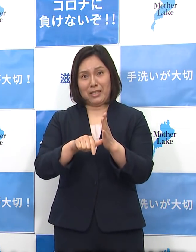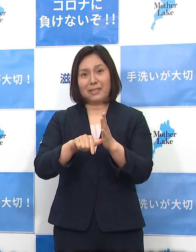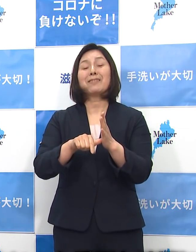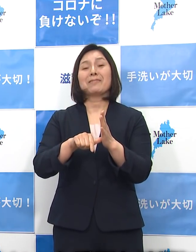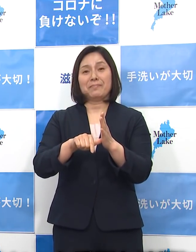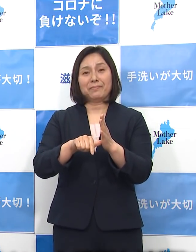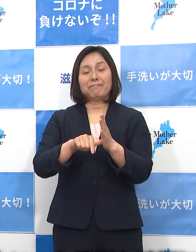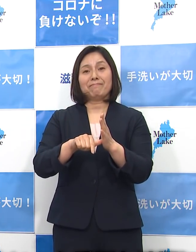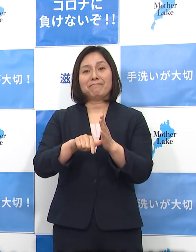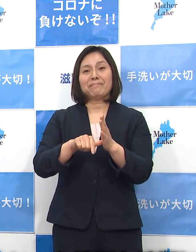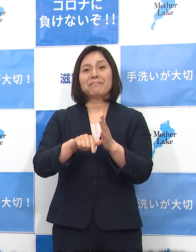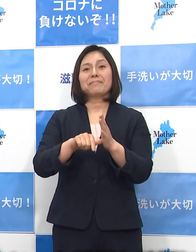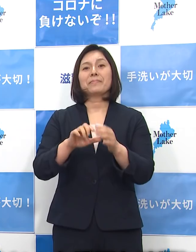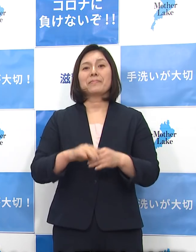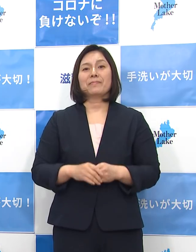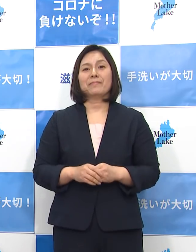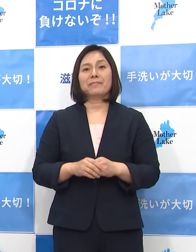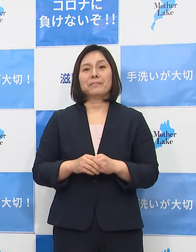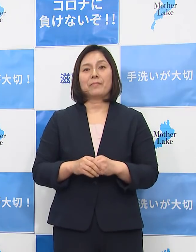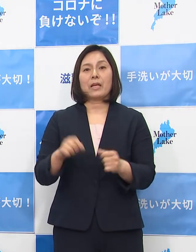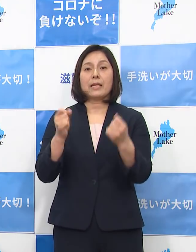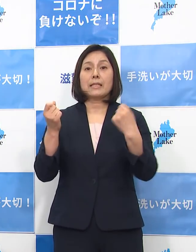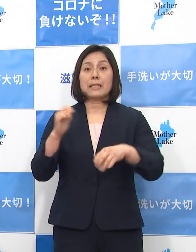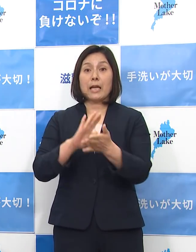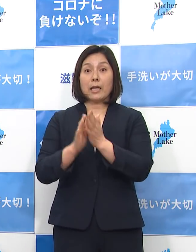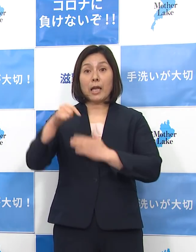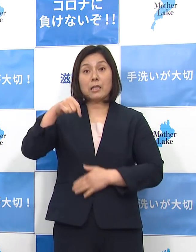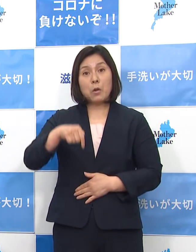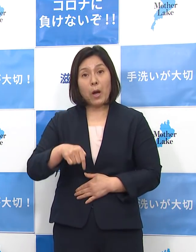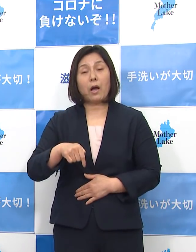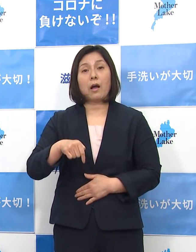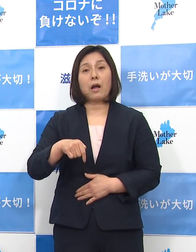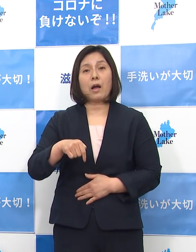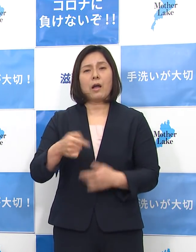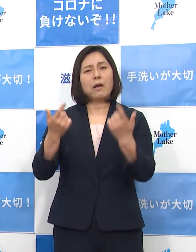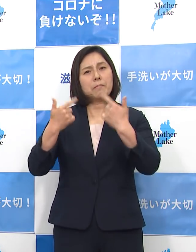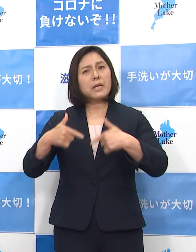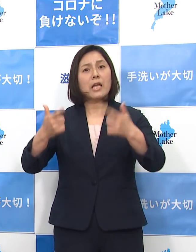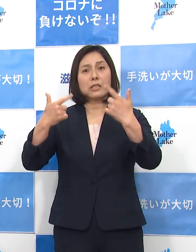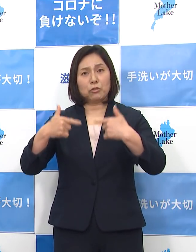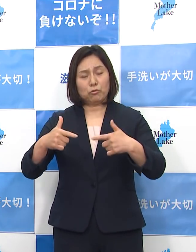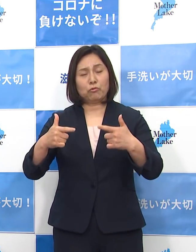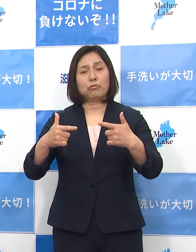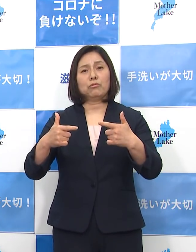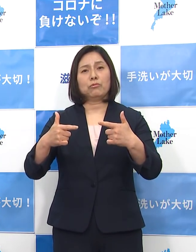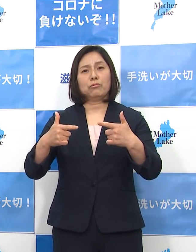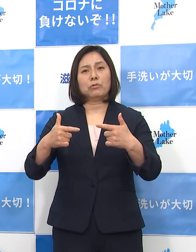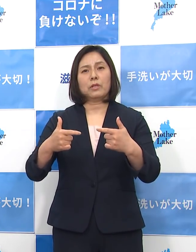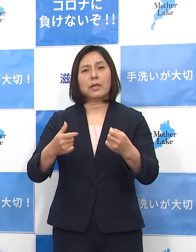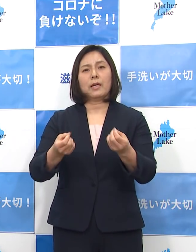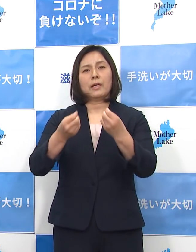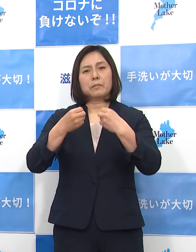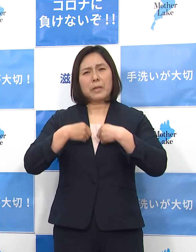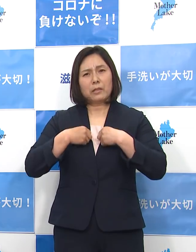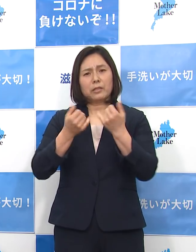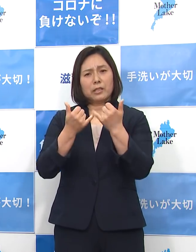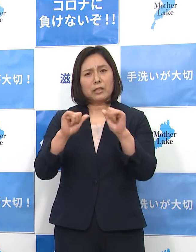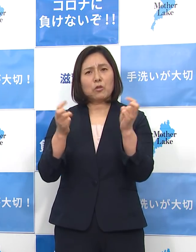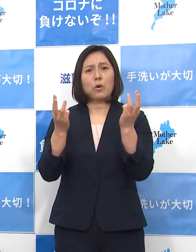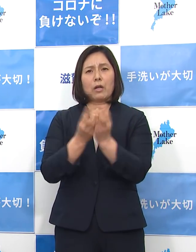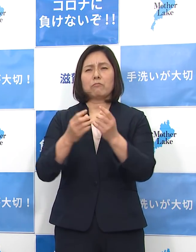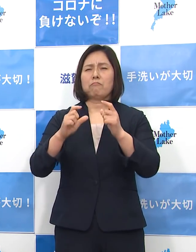です滋賀県では連日患者の数が増えてい